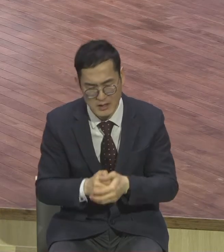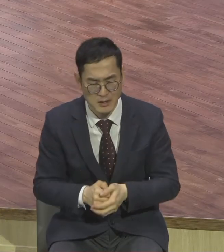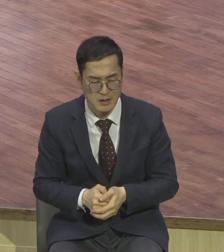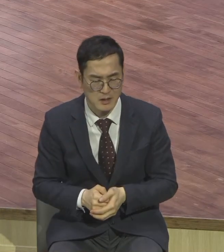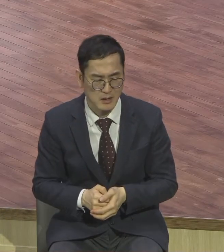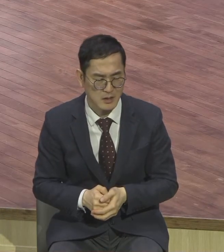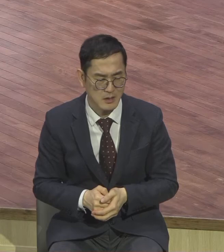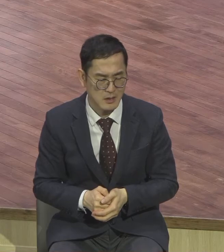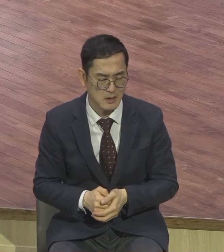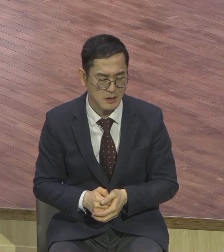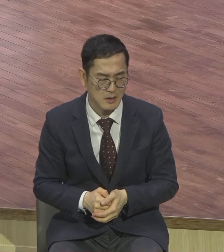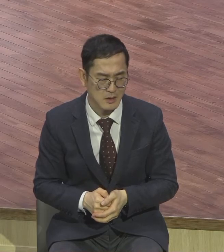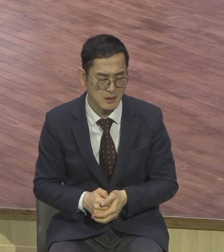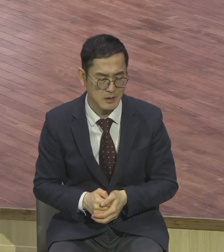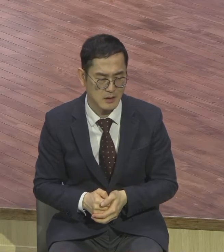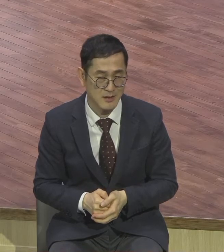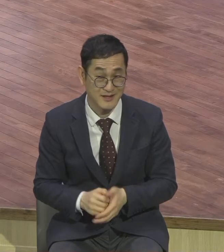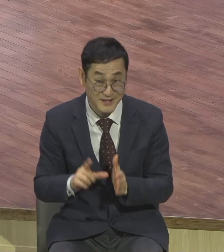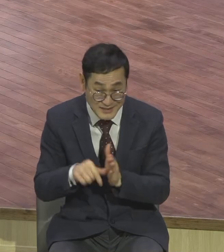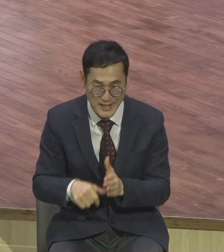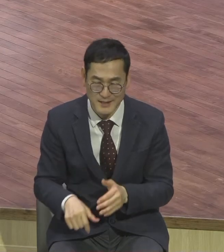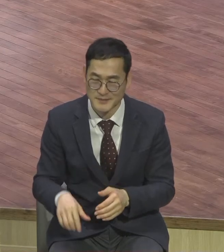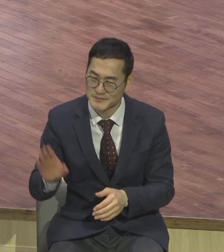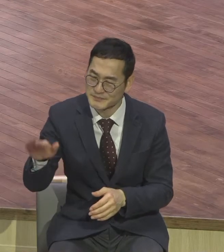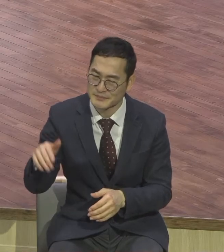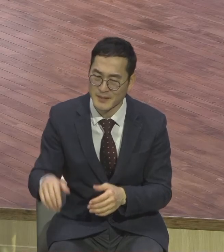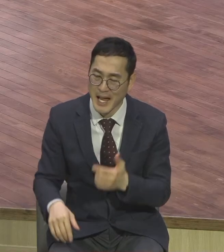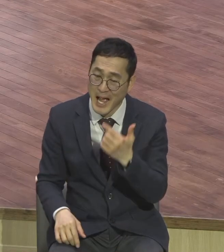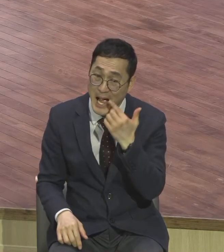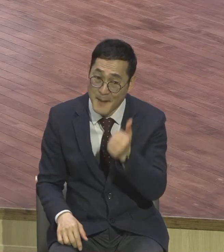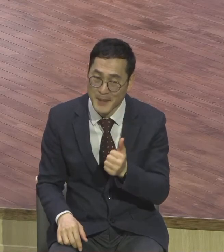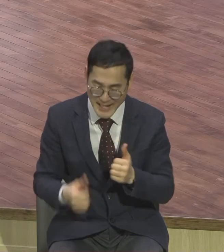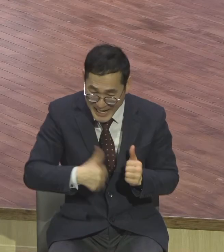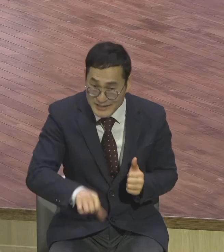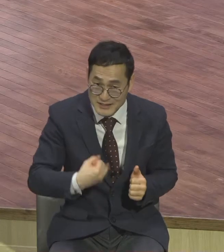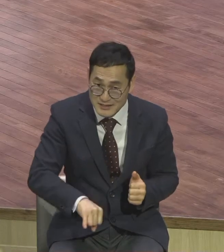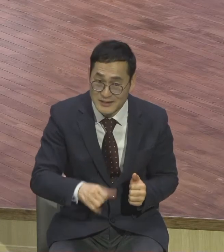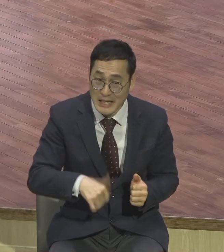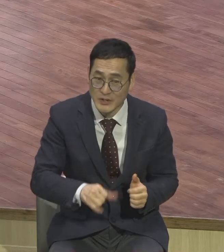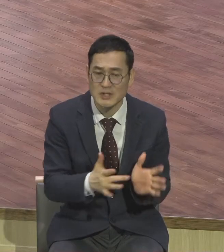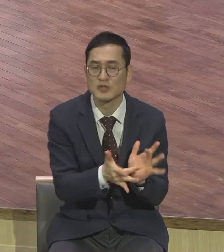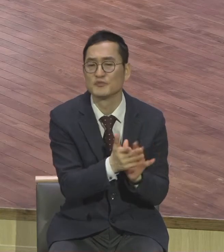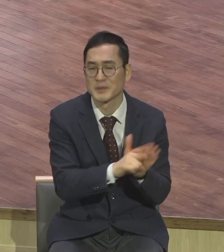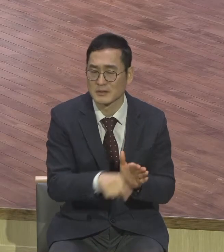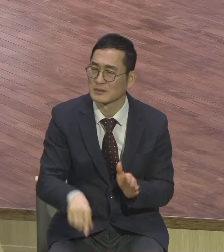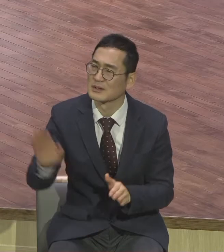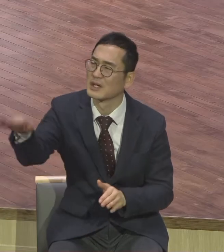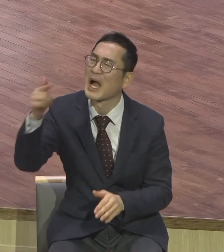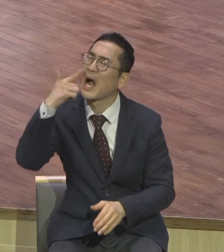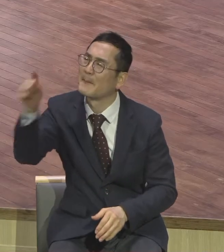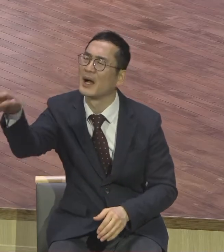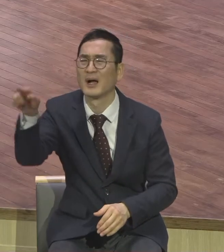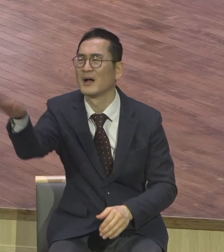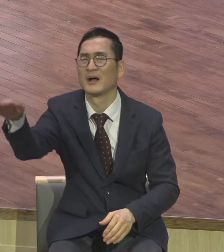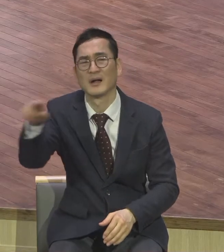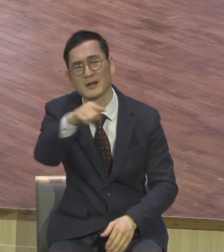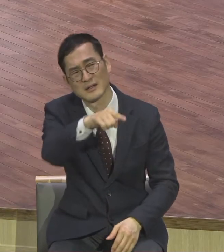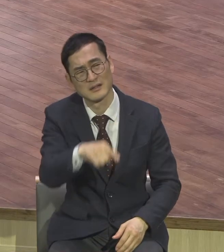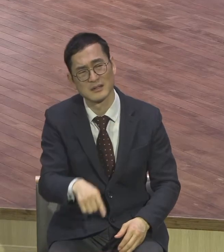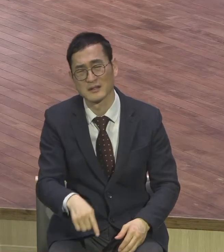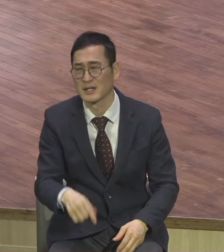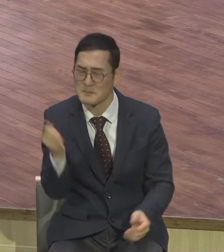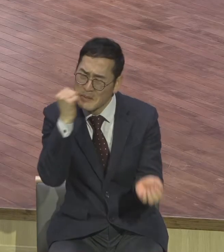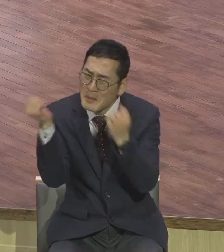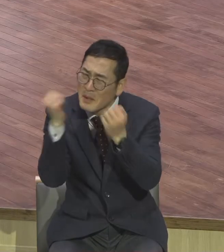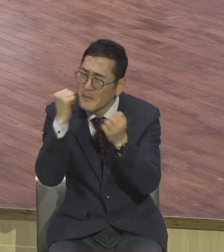아빠 안되지 예수 믿어. 그래서 자식들이 다 전도해. 가다가다 망하고 망하고 자자손손이 저주받을